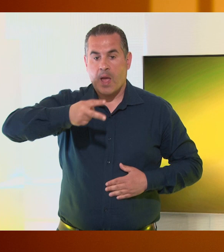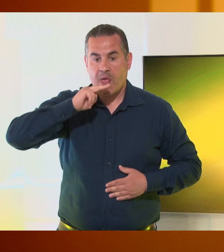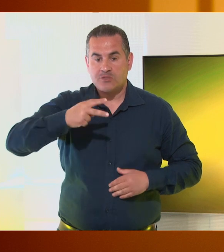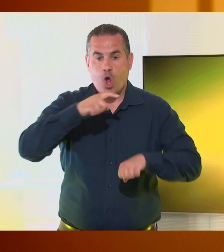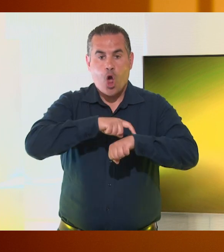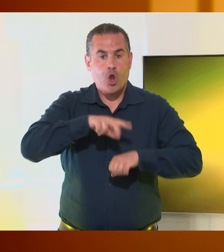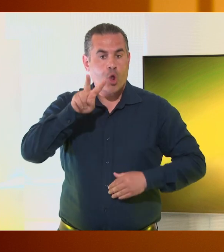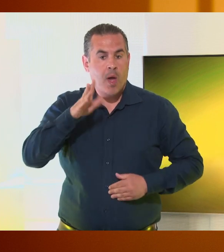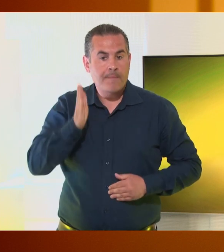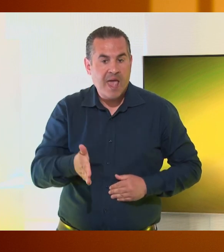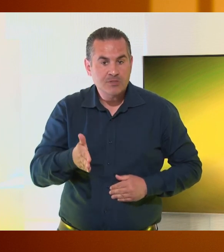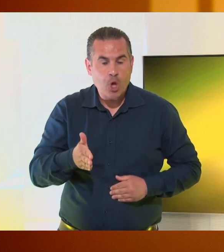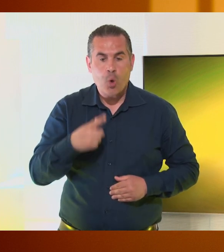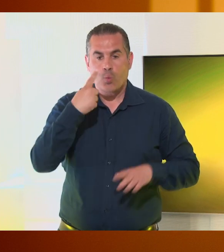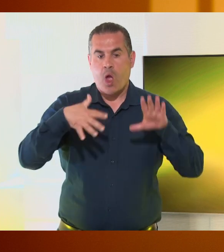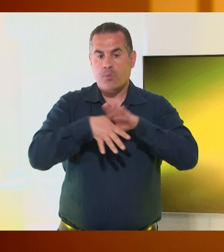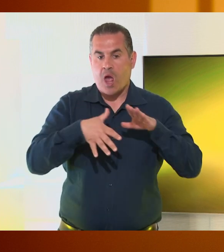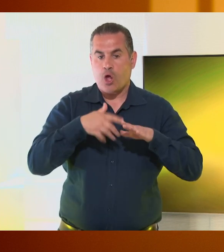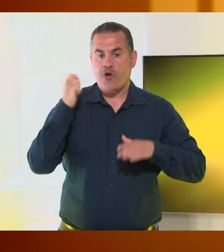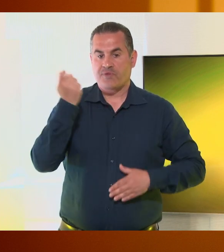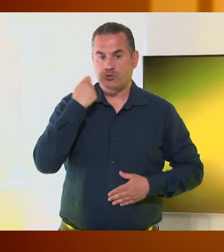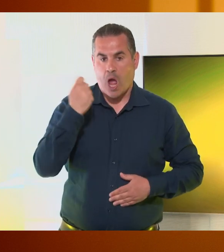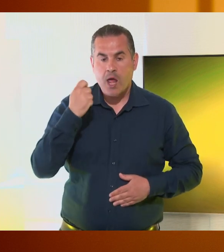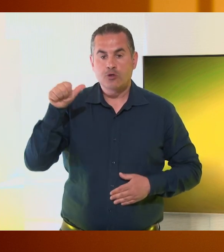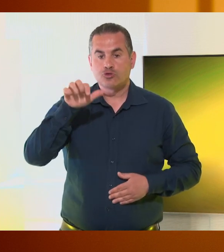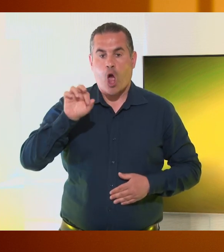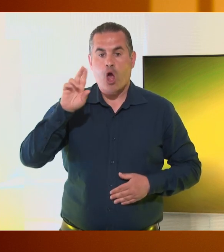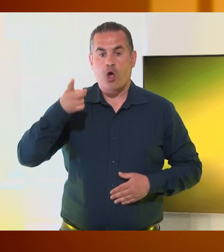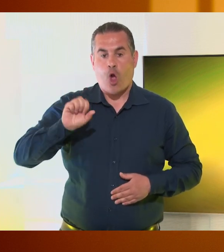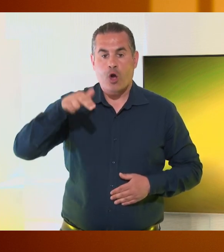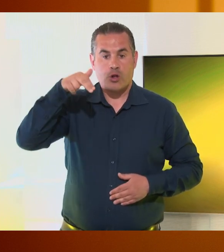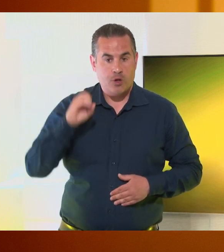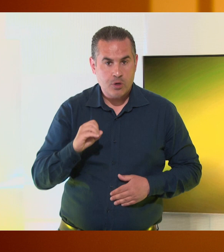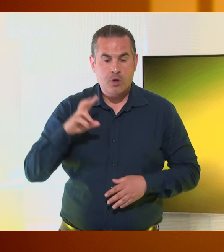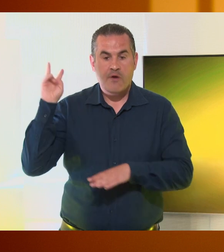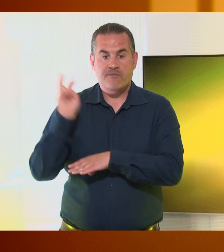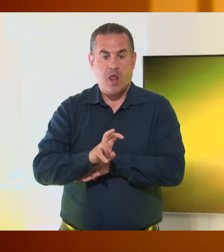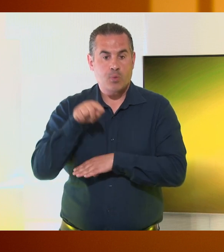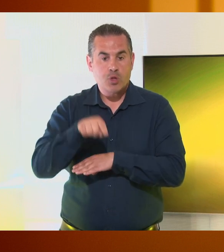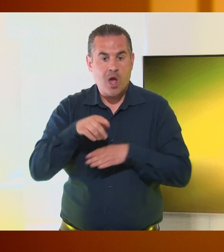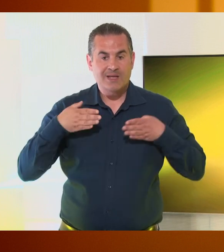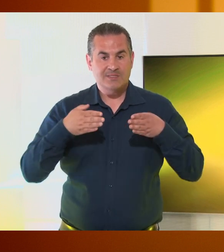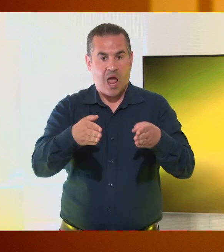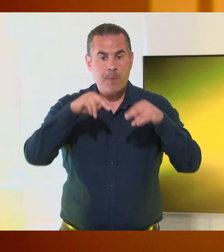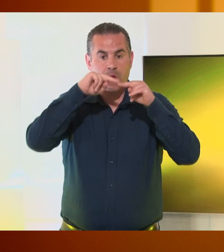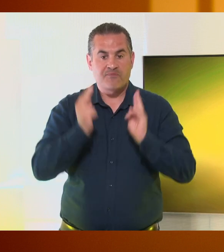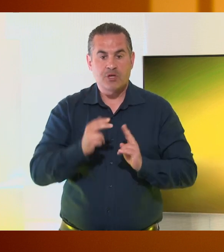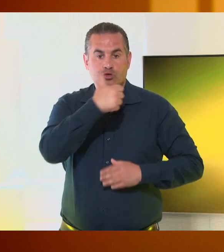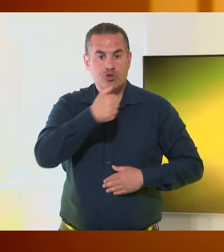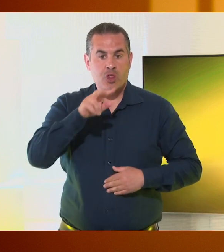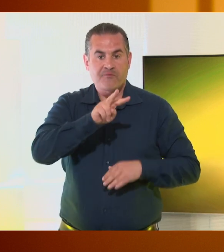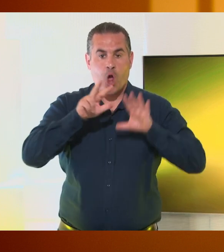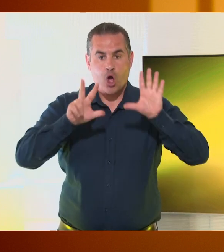Una squadra di vigili del fuoco di Solgono è intervenuta attorno alle 14.30 sulla strada provinciale 128 alla periferia di Ovoda per un